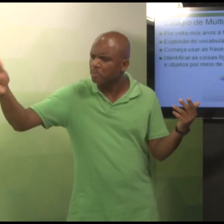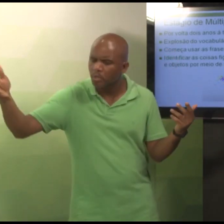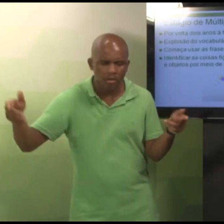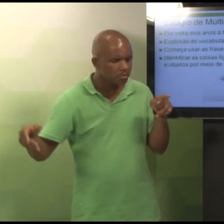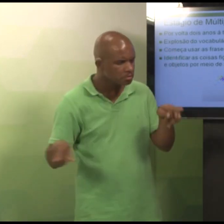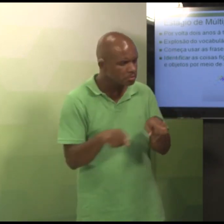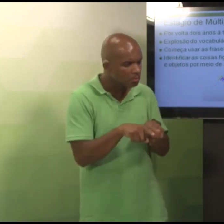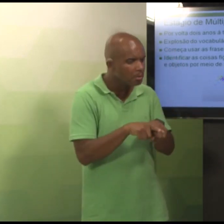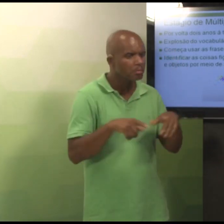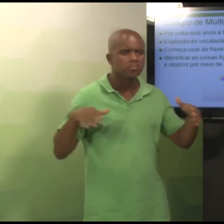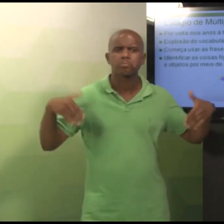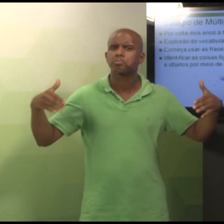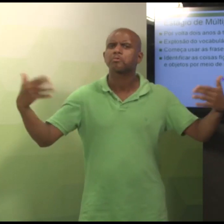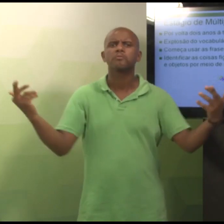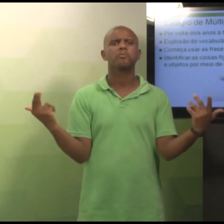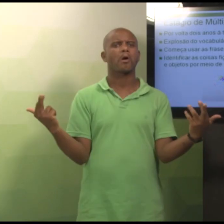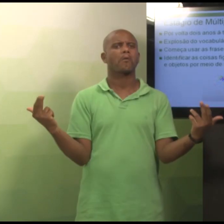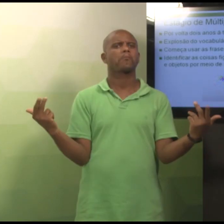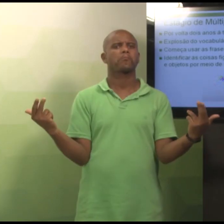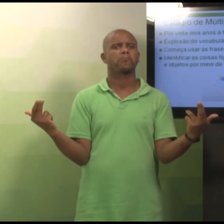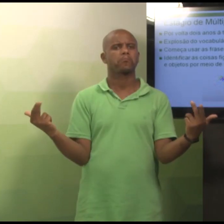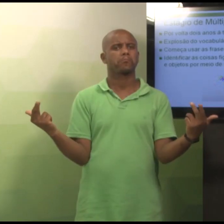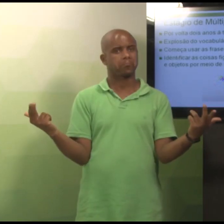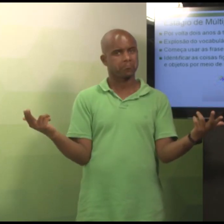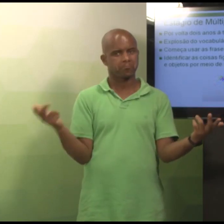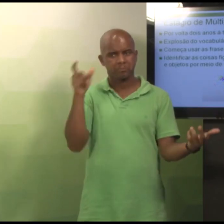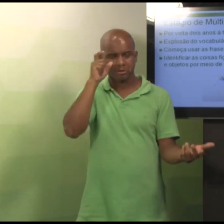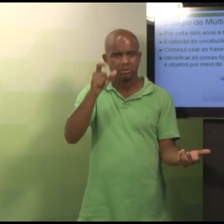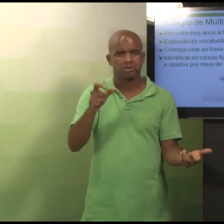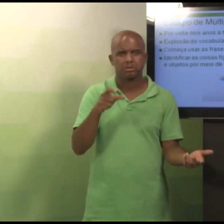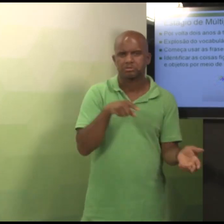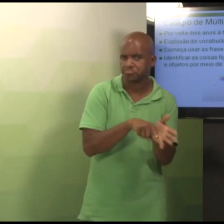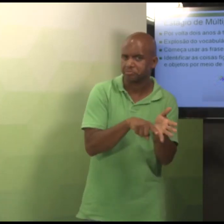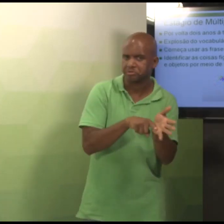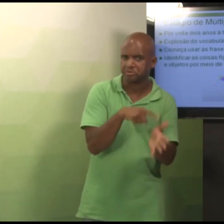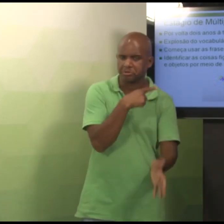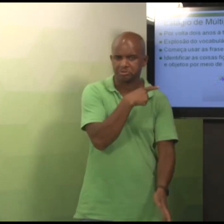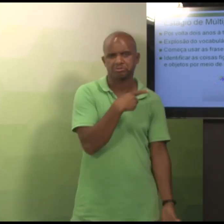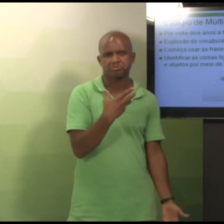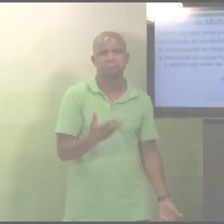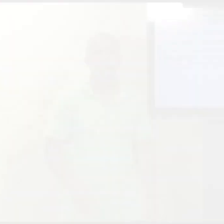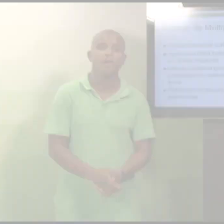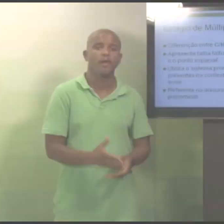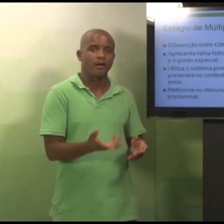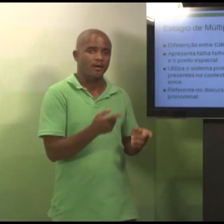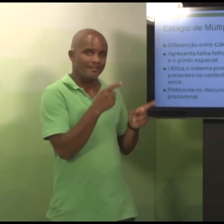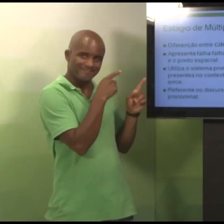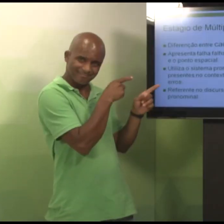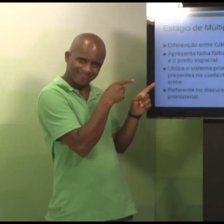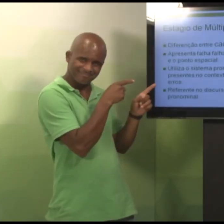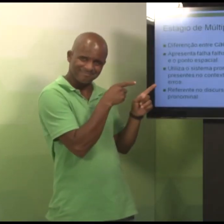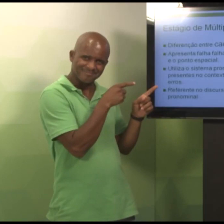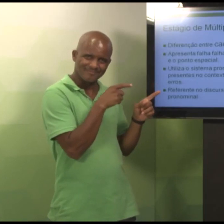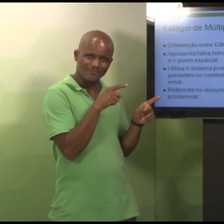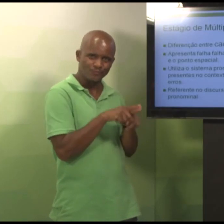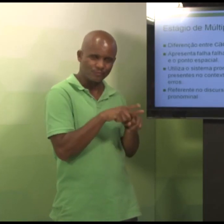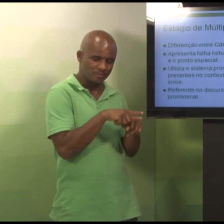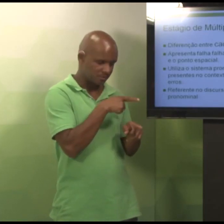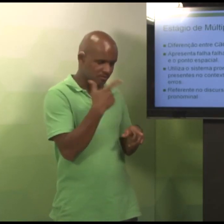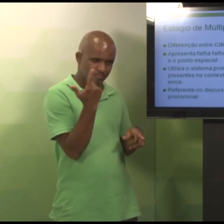pesquisas nessa faixa etária de 2 a 3 anos que provam a mesma coisa, esse desenvolvimento. Então se dá da mesma forma, isso é muito interessante.